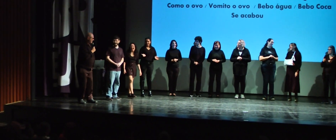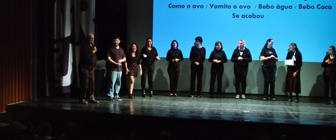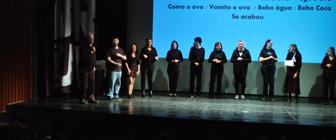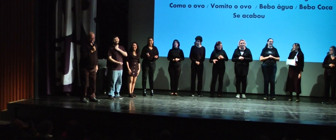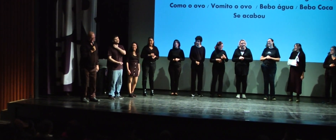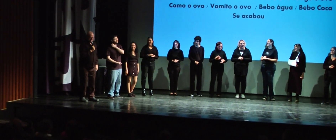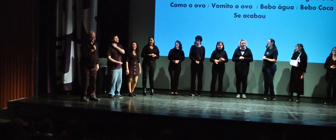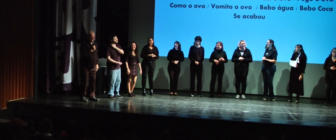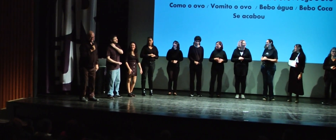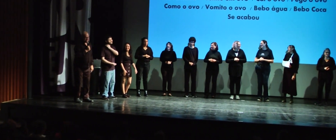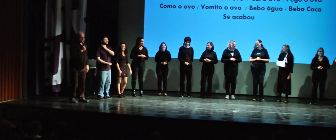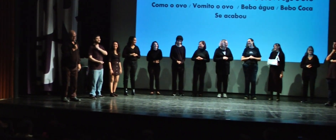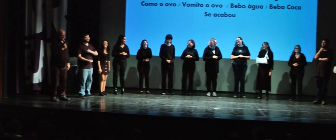Não. Pode ser? Estão com medo?